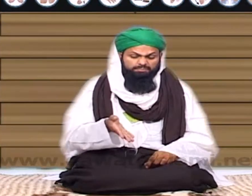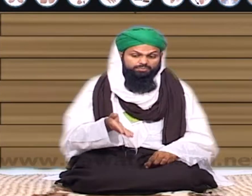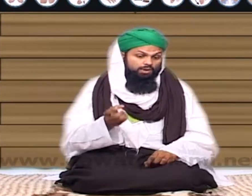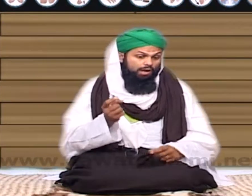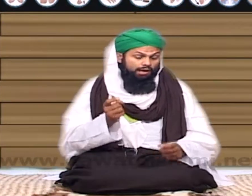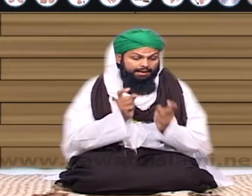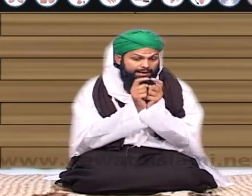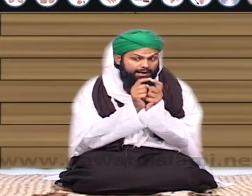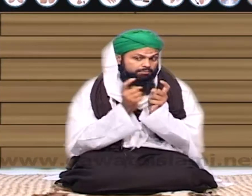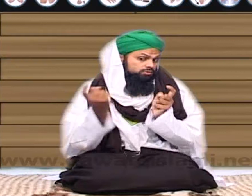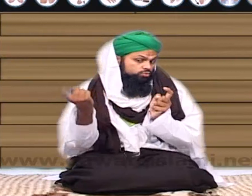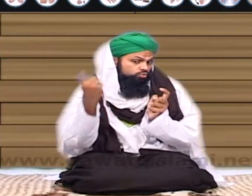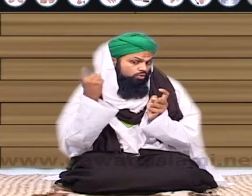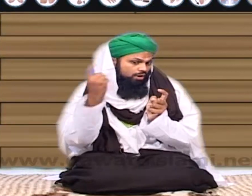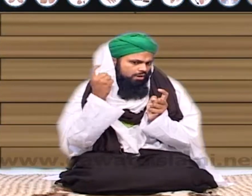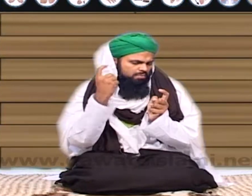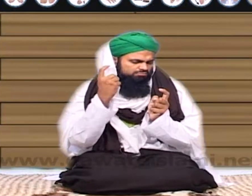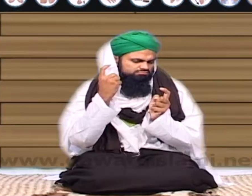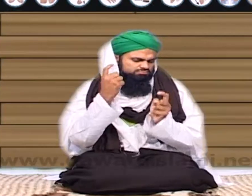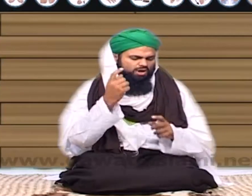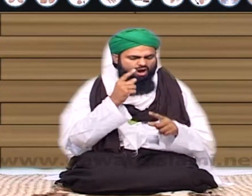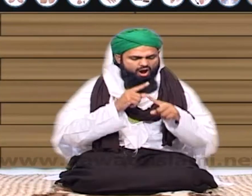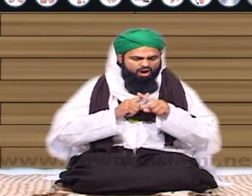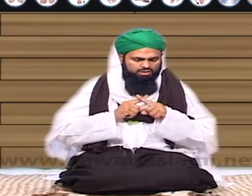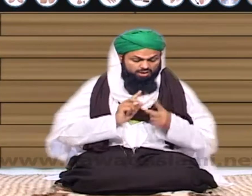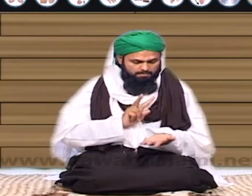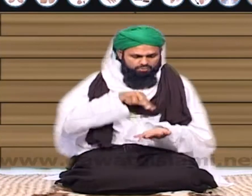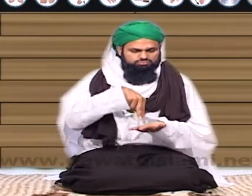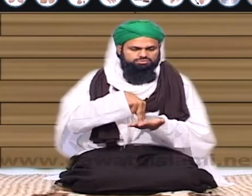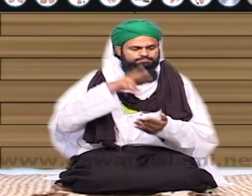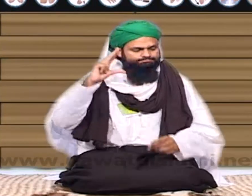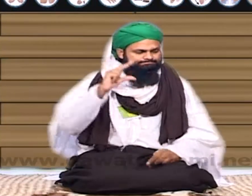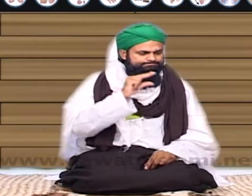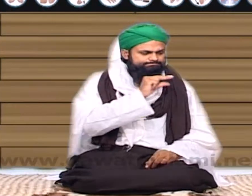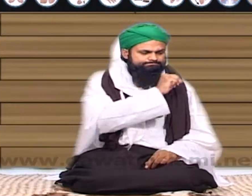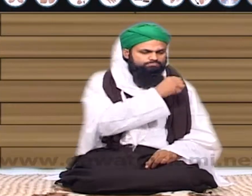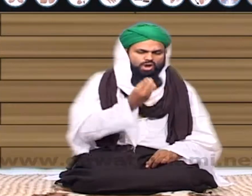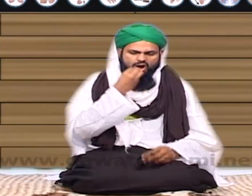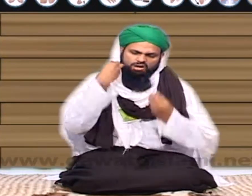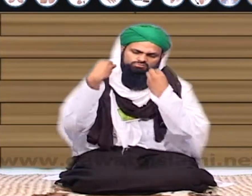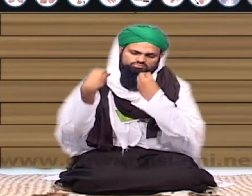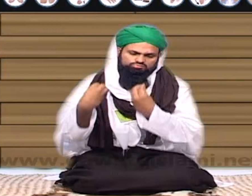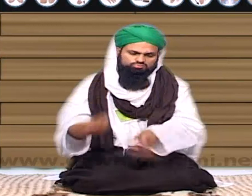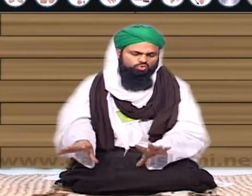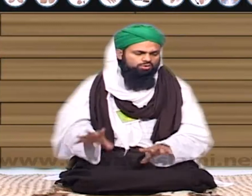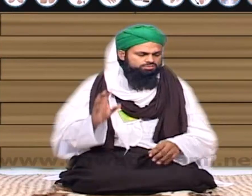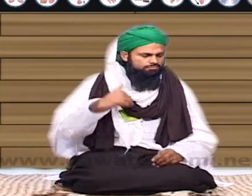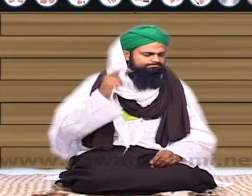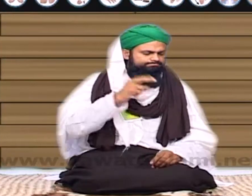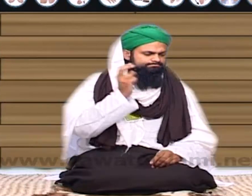اٹھا لایا کہ تجھے غیبت سننا پڑ رہی ہے. فوراً احتجاجاً آپ اٹھ کر چل دیے. اس میں شریک نہیں بنا،